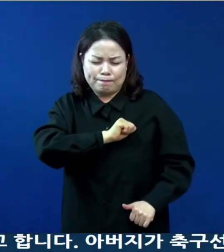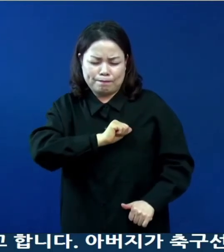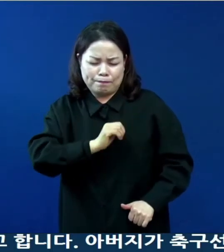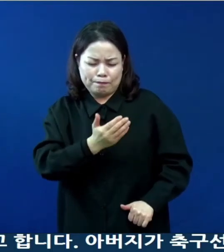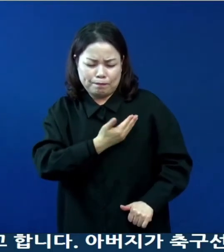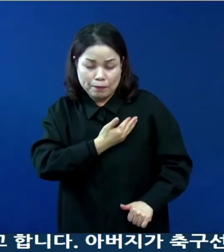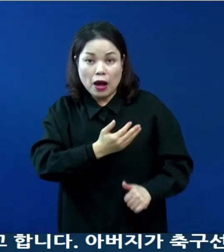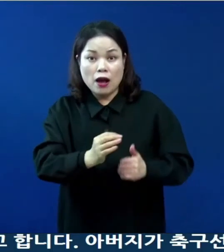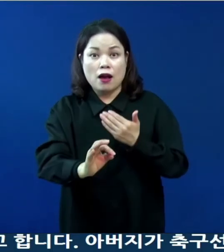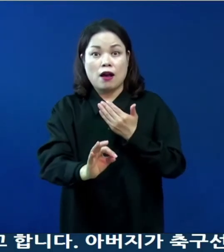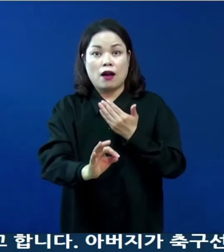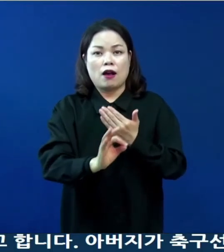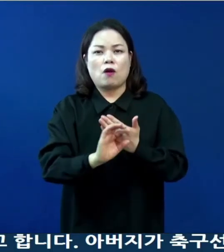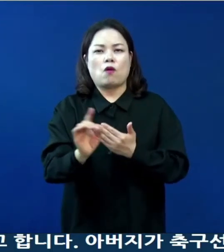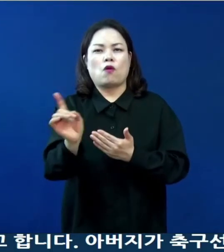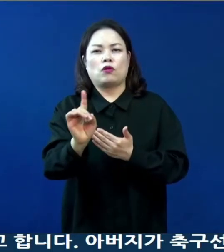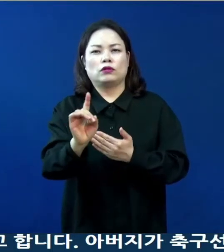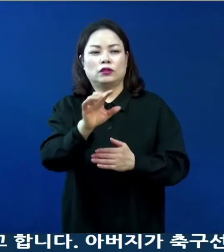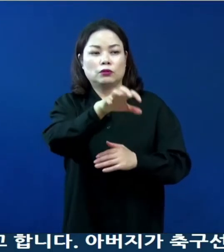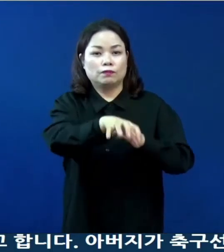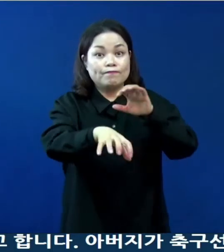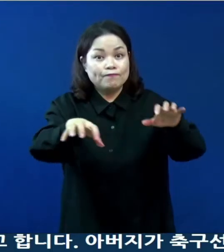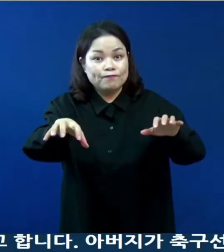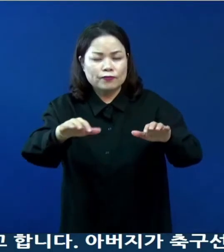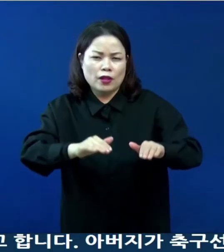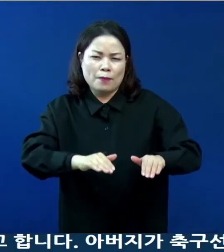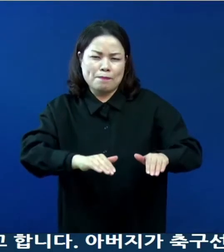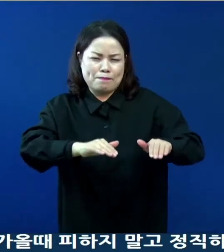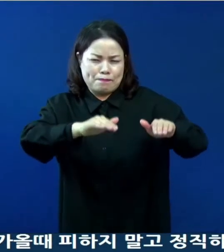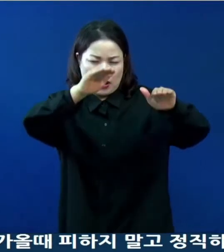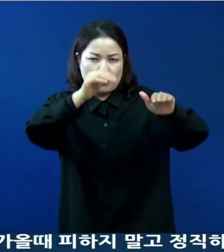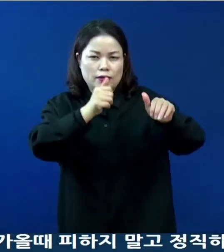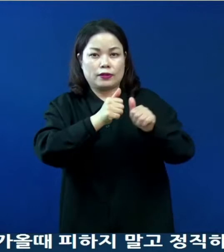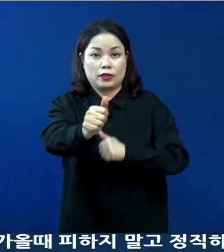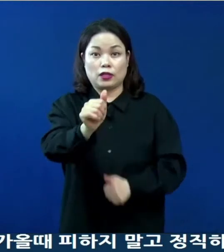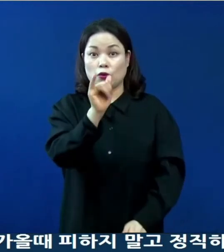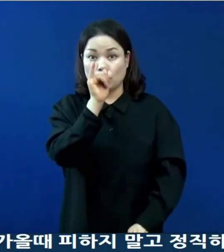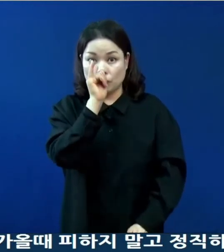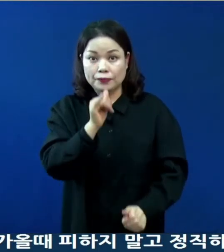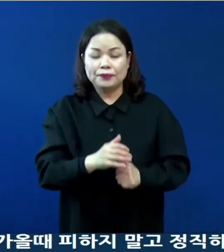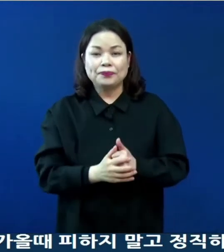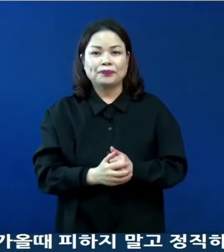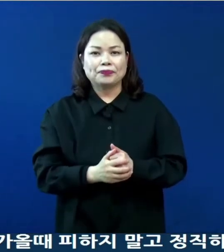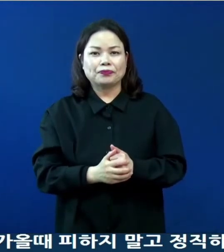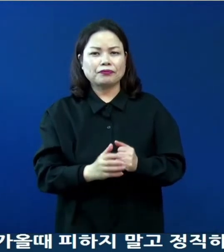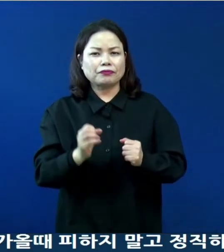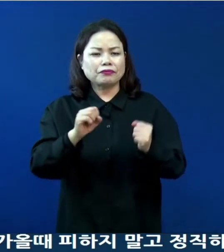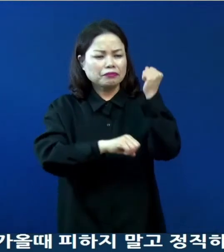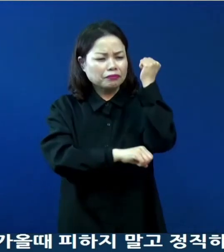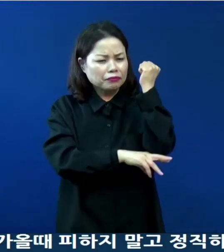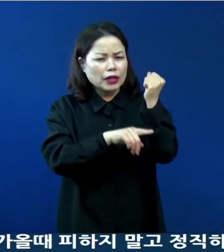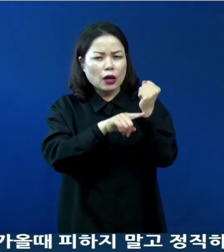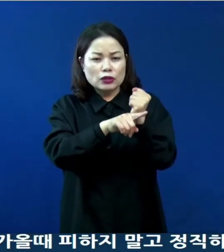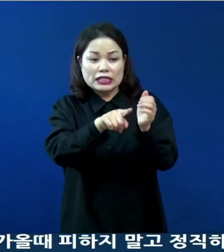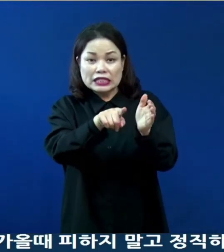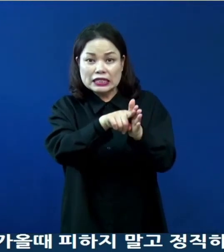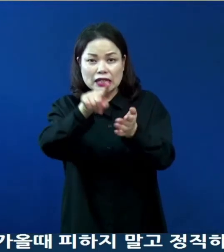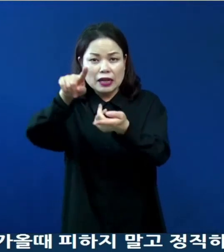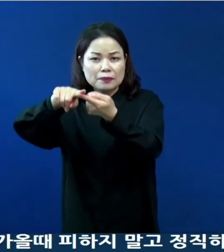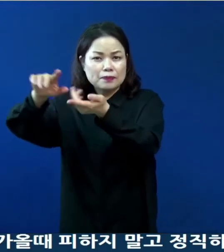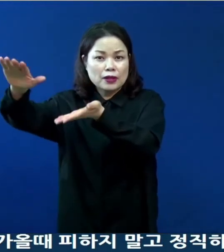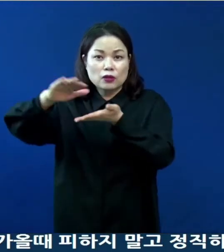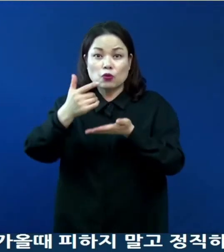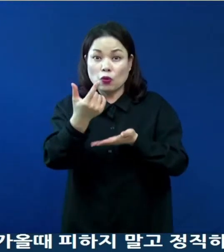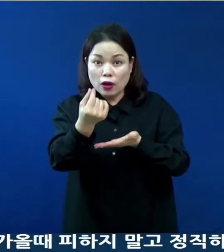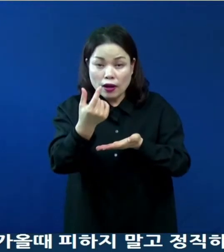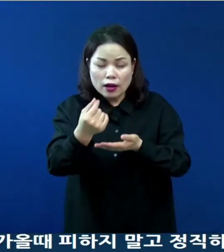어느 분야든지 한층 더 성숙된 모습을 발견할 수가 있습니다. 이 원리는 우리의 신앙에도 그대로 적용이